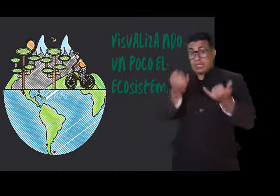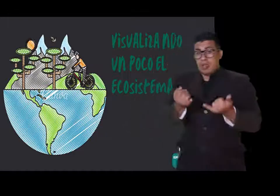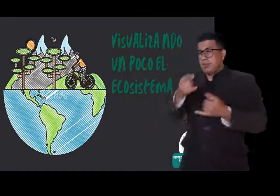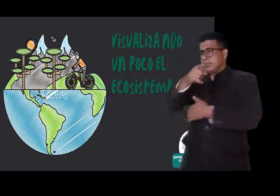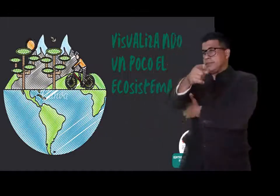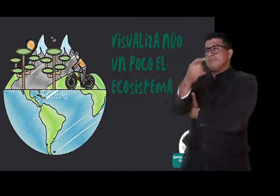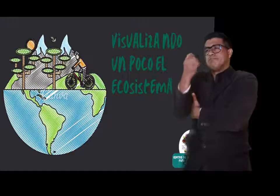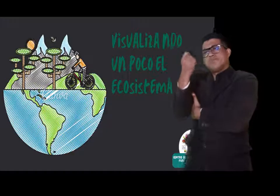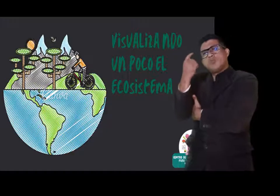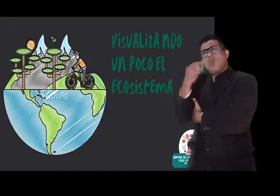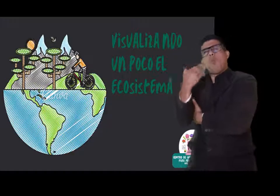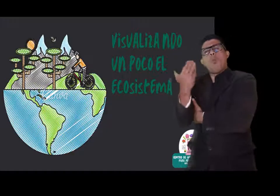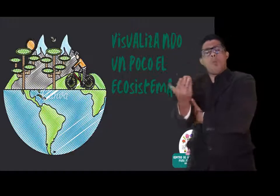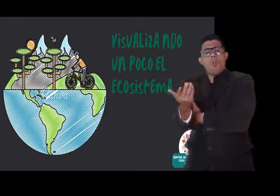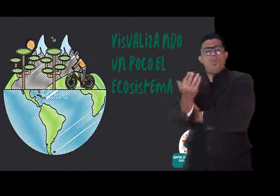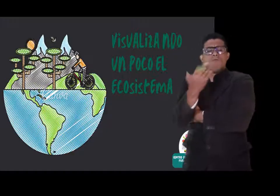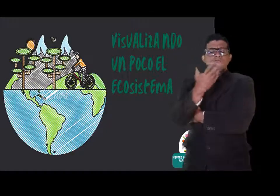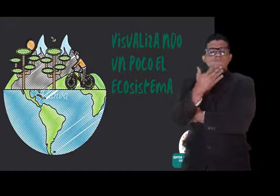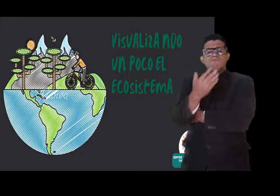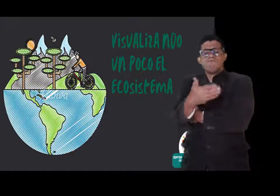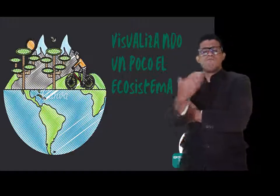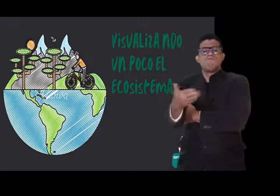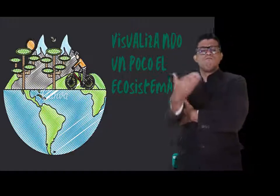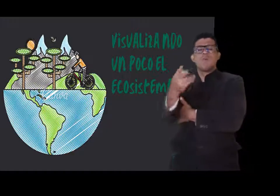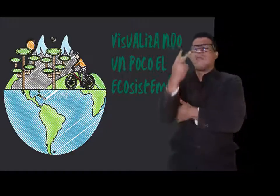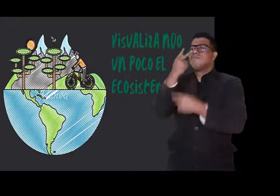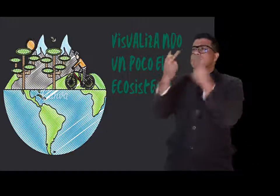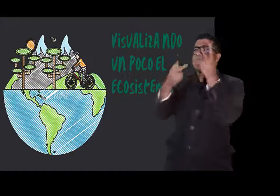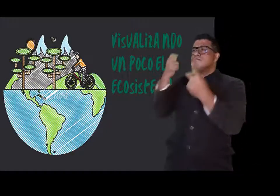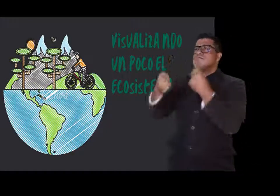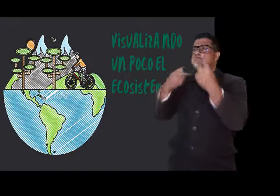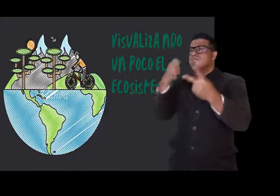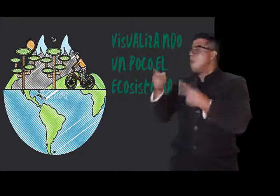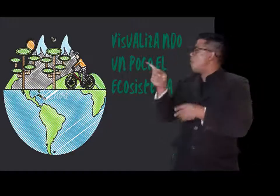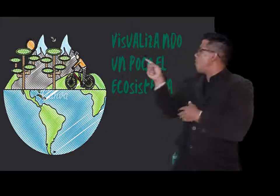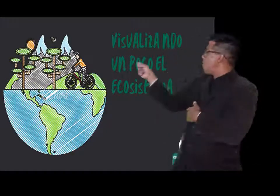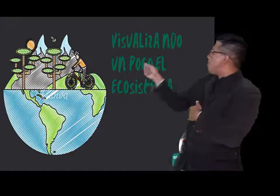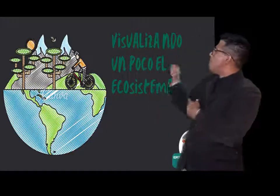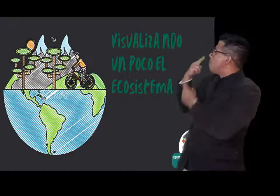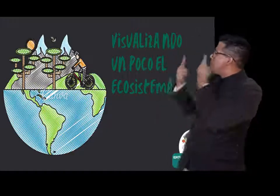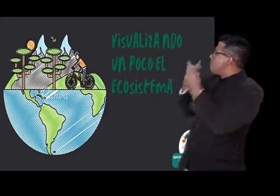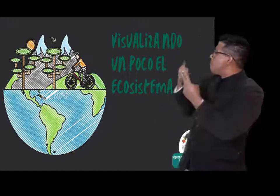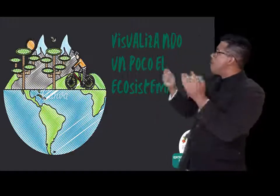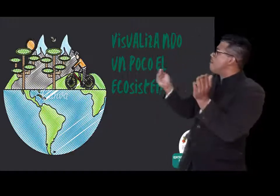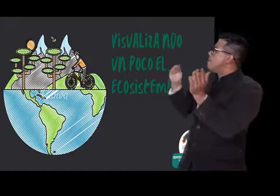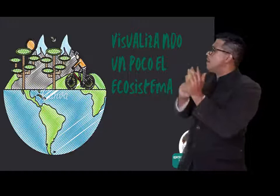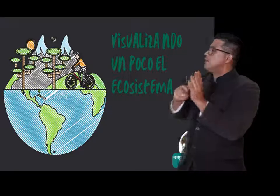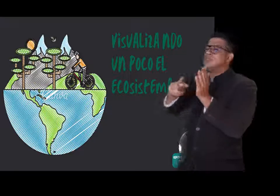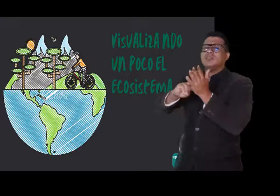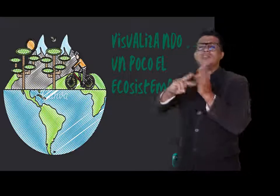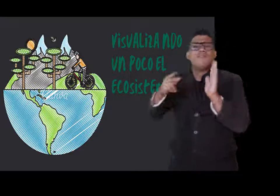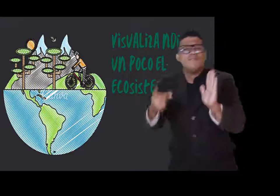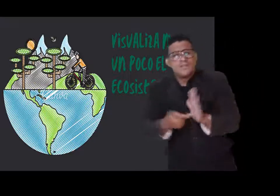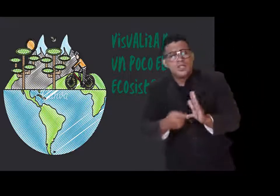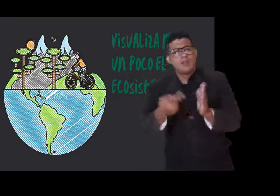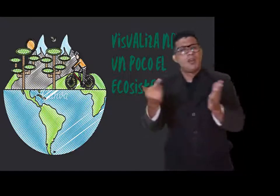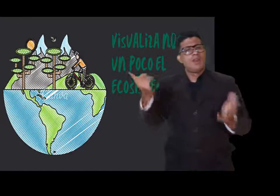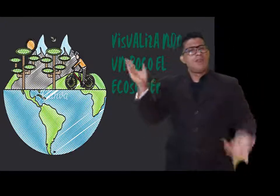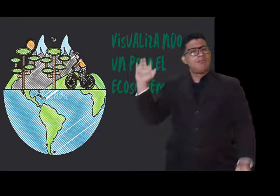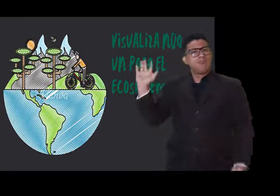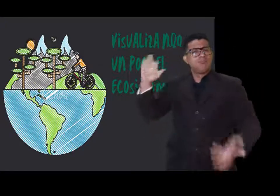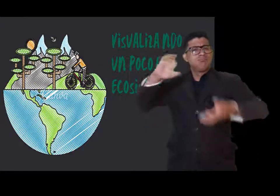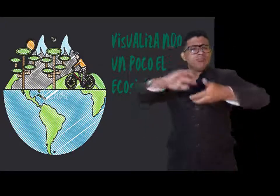que ustedes visualicen un poco y puedan entender qué es un ecosistema. ¿A